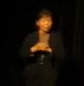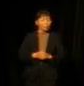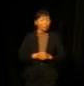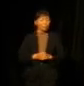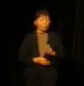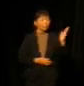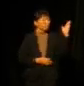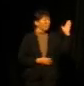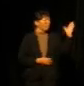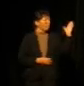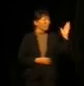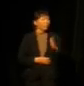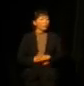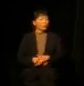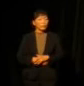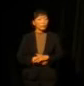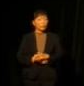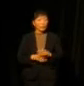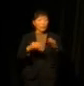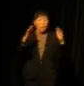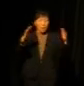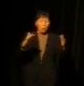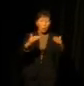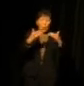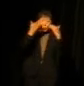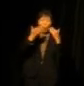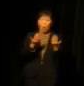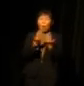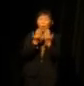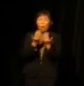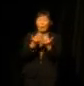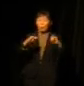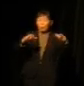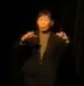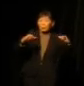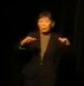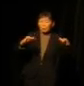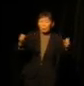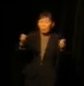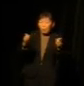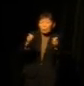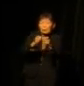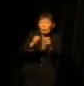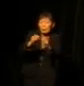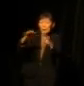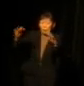これは津波が校庭近くまで波打って押し寄せてくる様子をね、写した写真